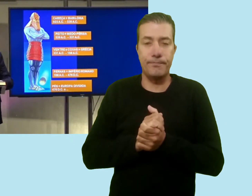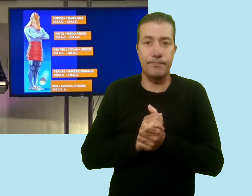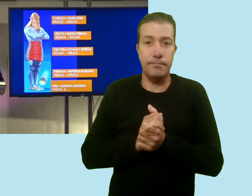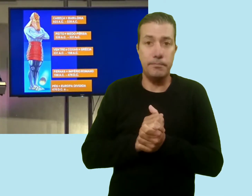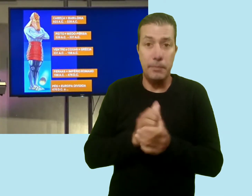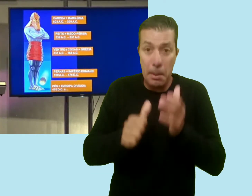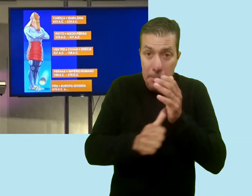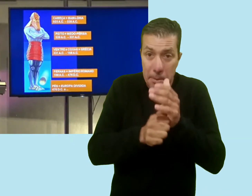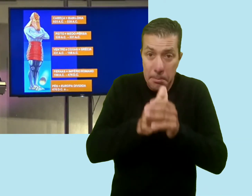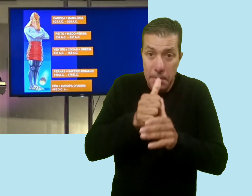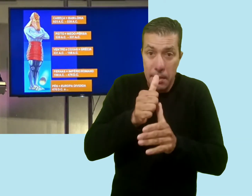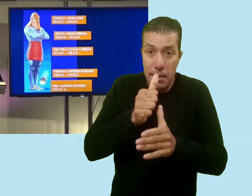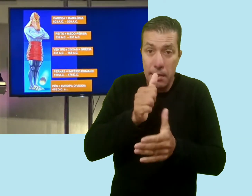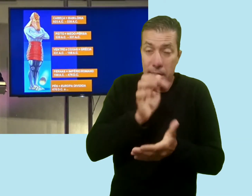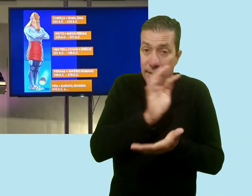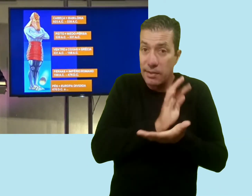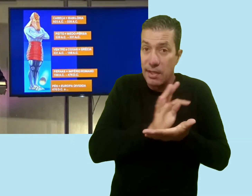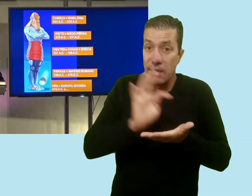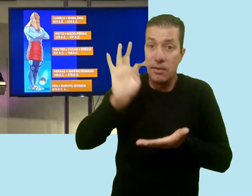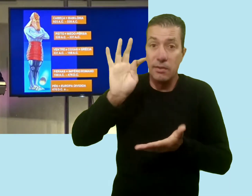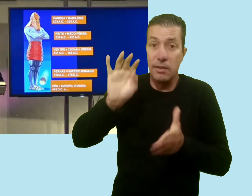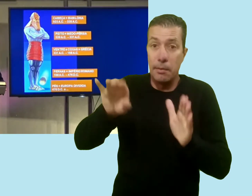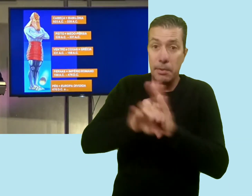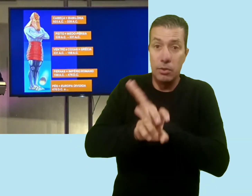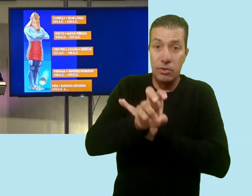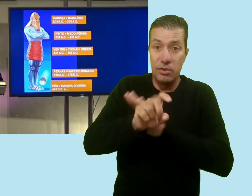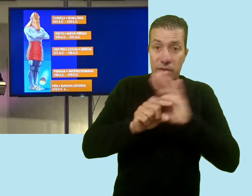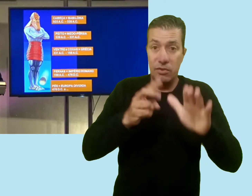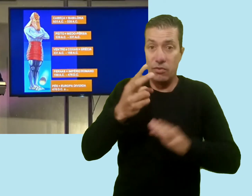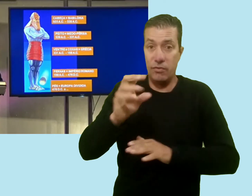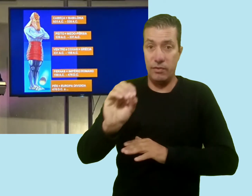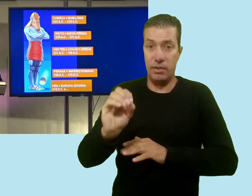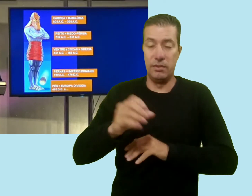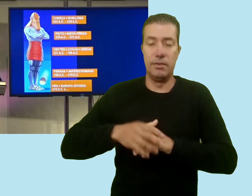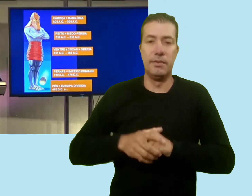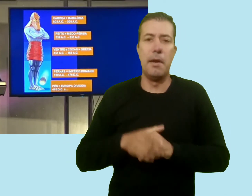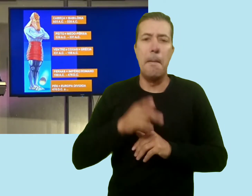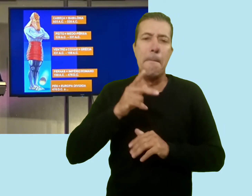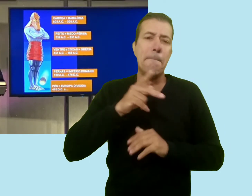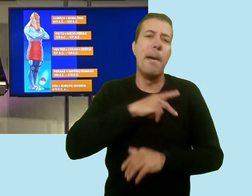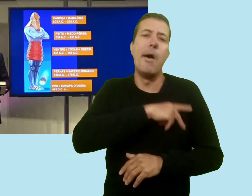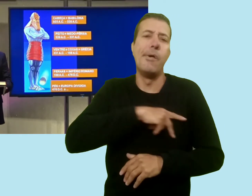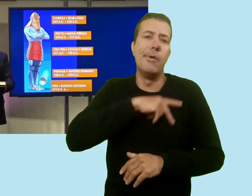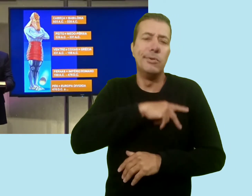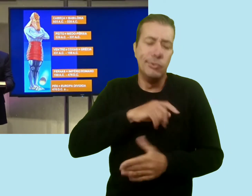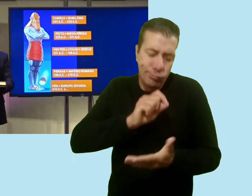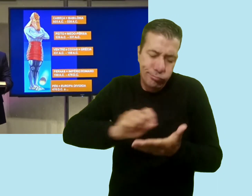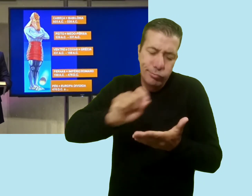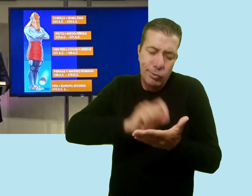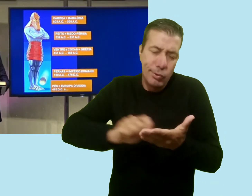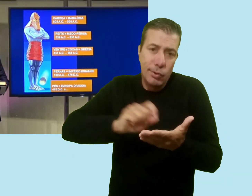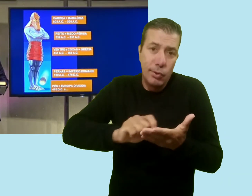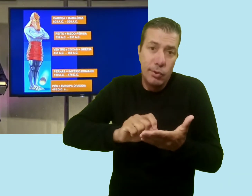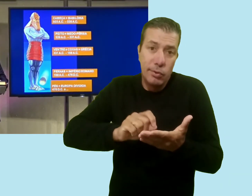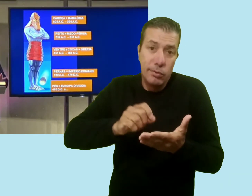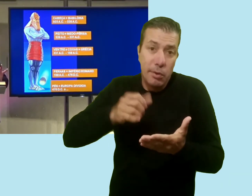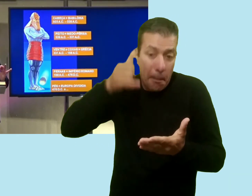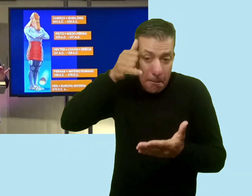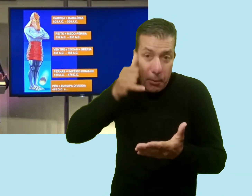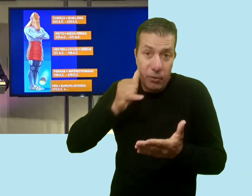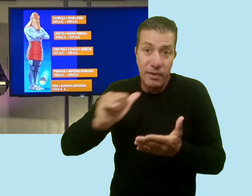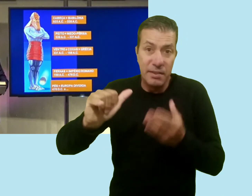com vocês, que está em 1 Tessalonicenses 5:20, onde Paulo escreveu assim: não desprezeis